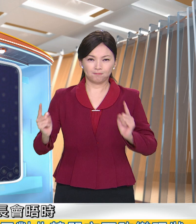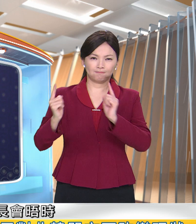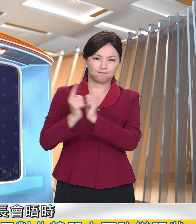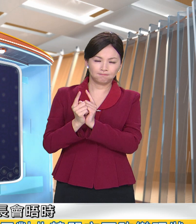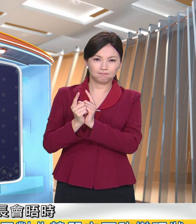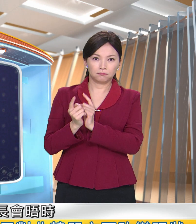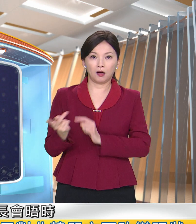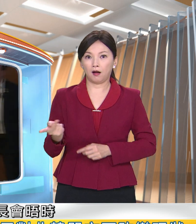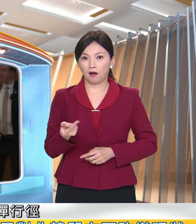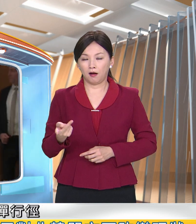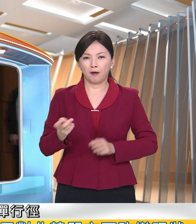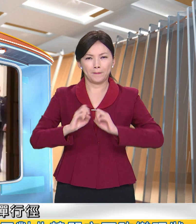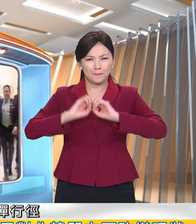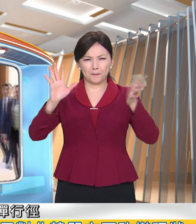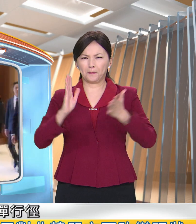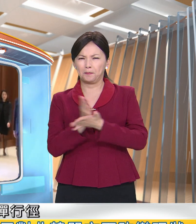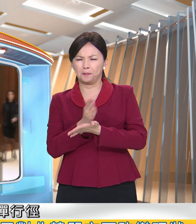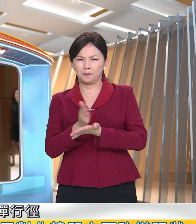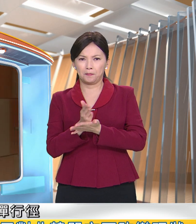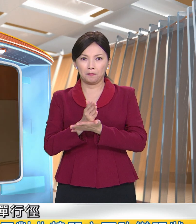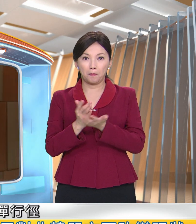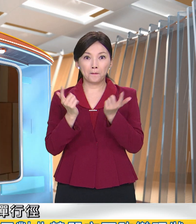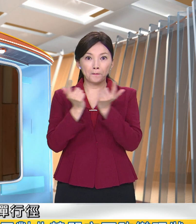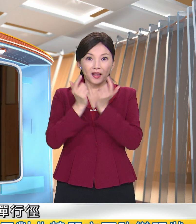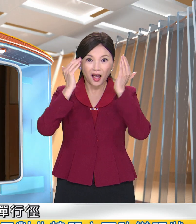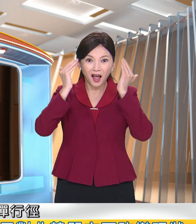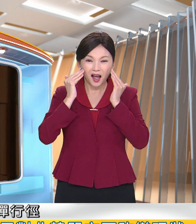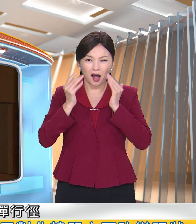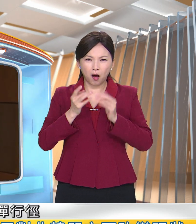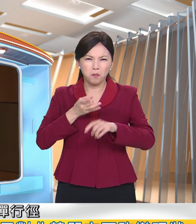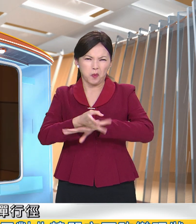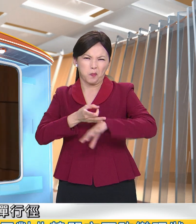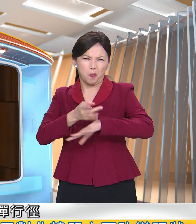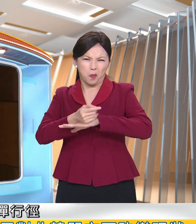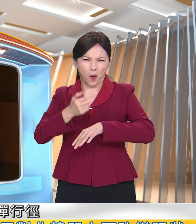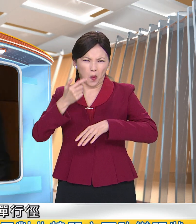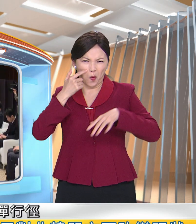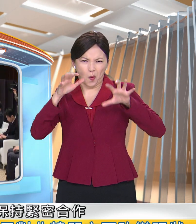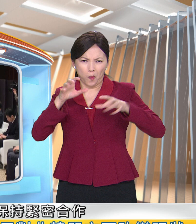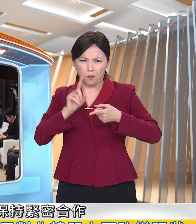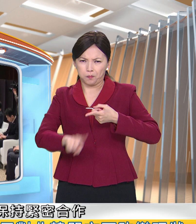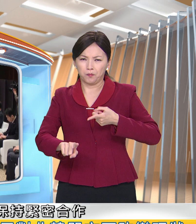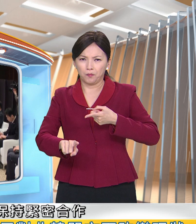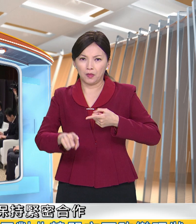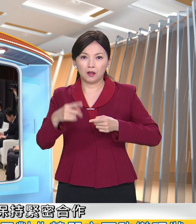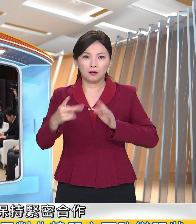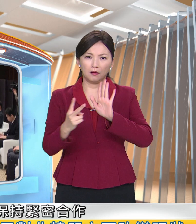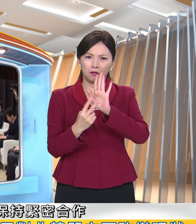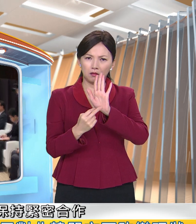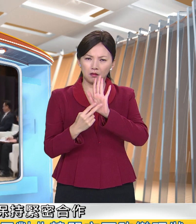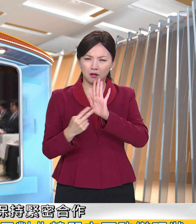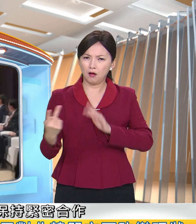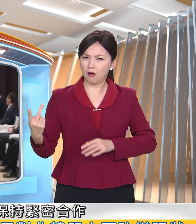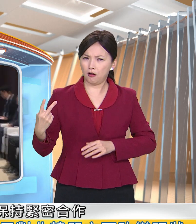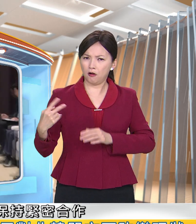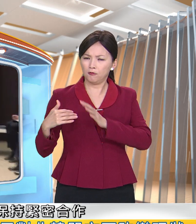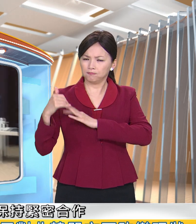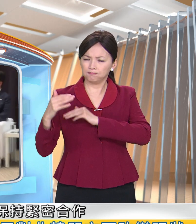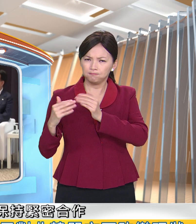时，双方谴责北韩射弹行径，并强调会与南韩保持紧密